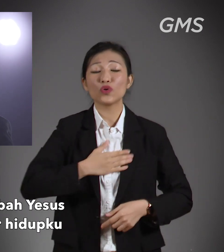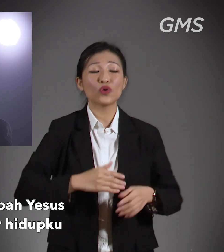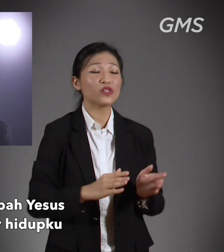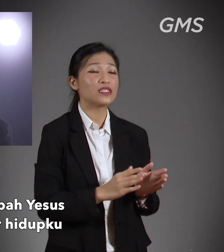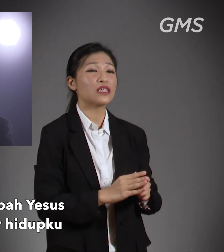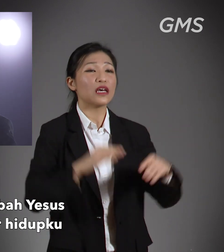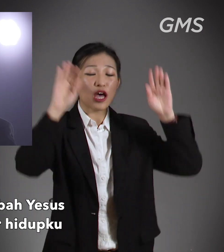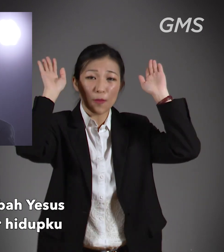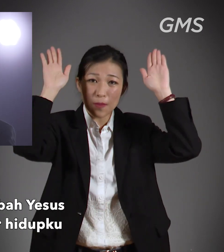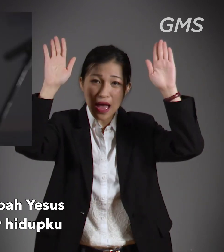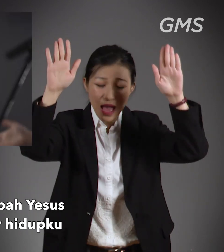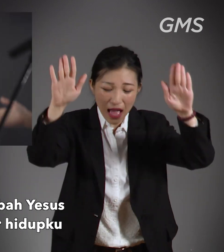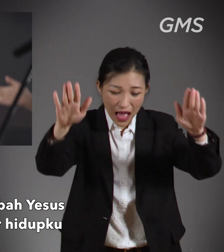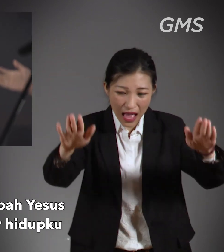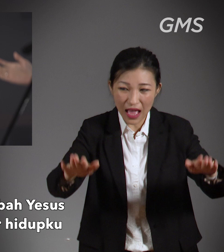Ku